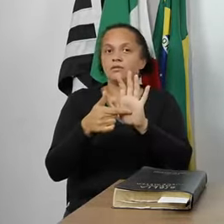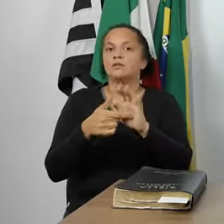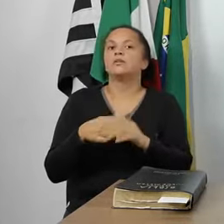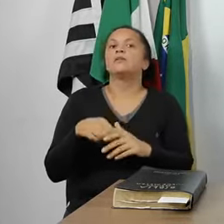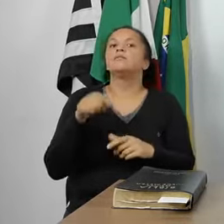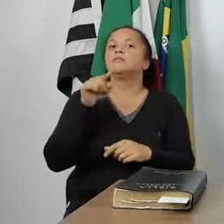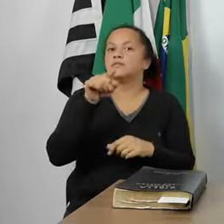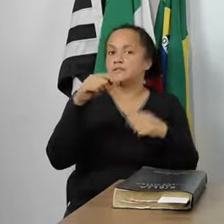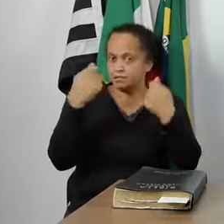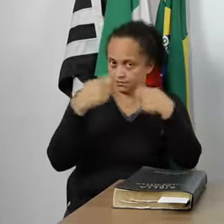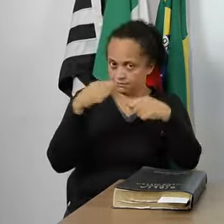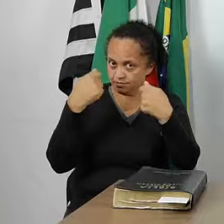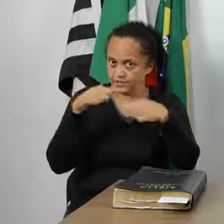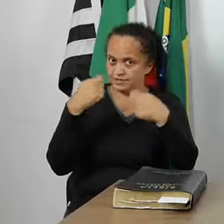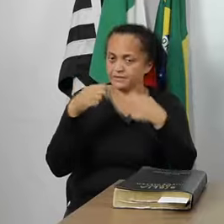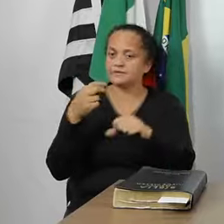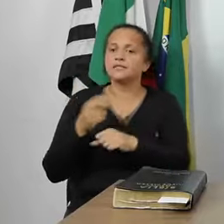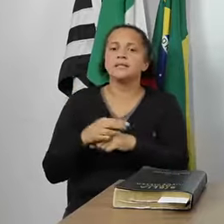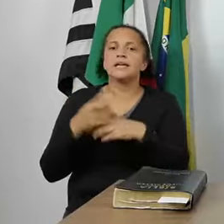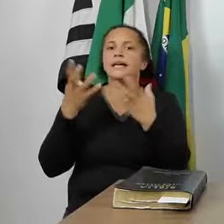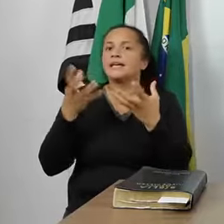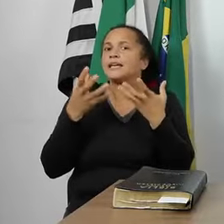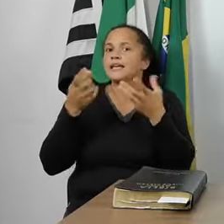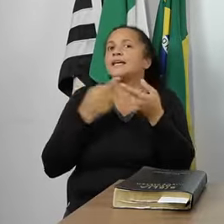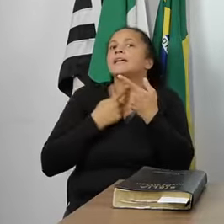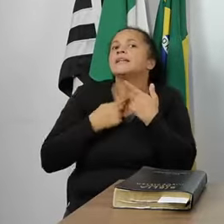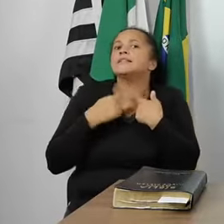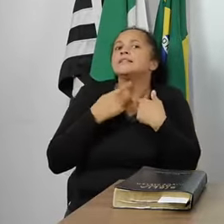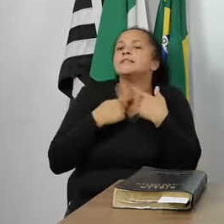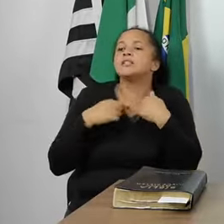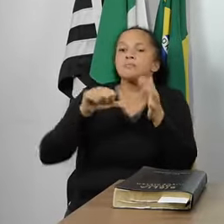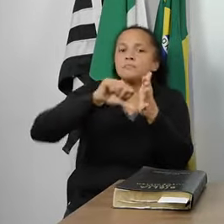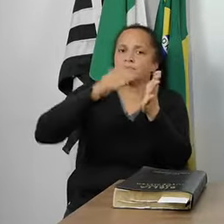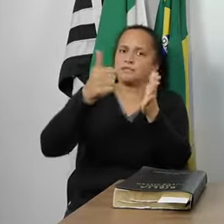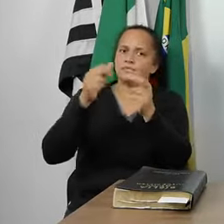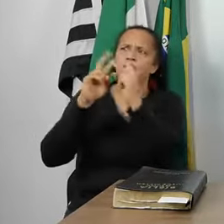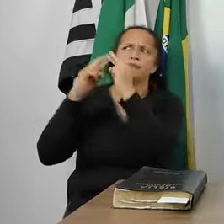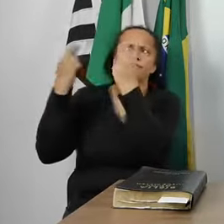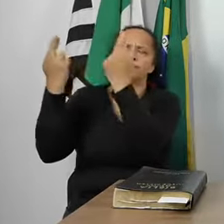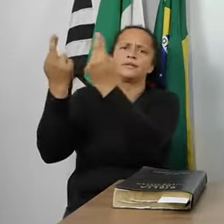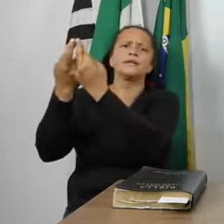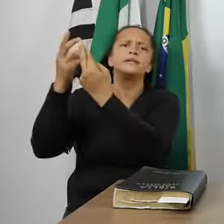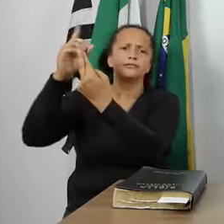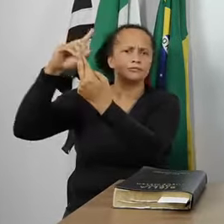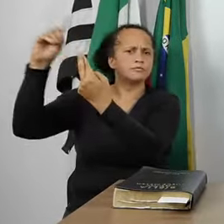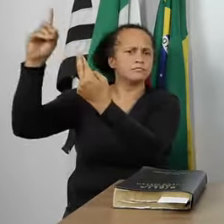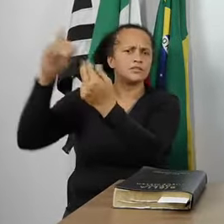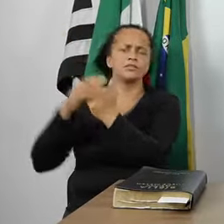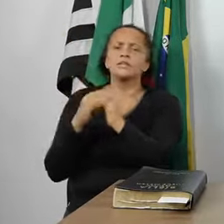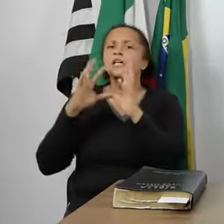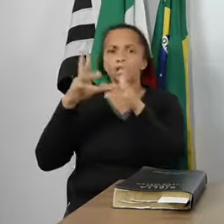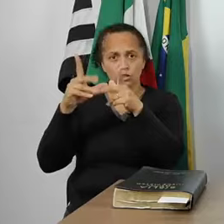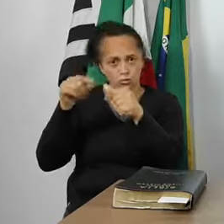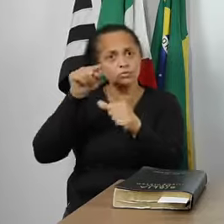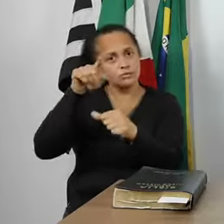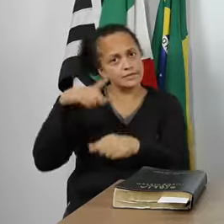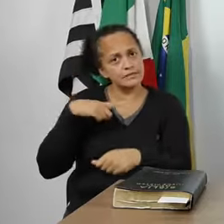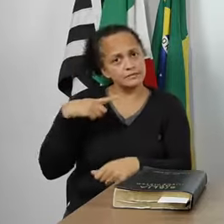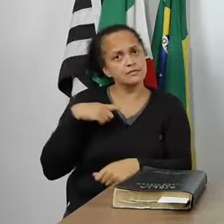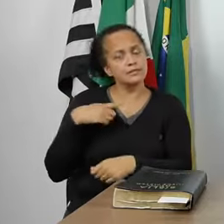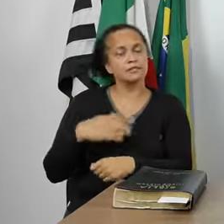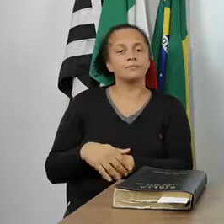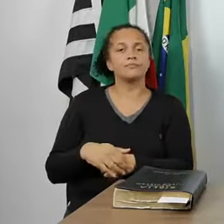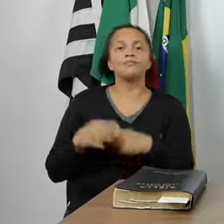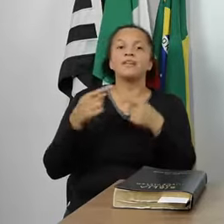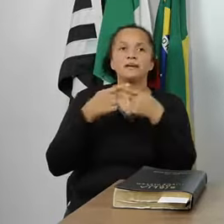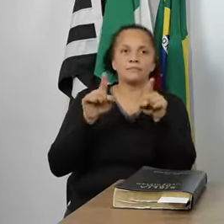de Deus e a sua justiça, e as demais coisas vos serão acrescentadas. Então, para que a gente possa